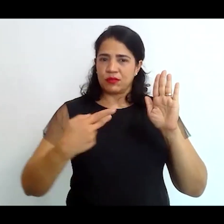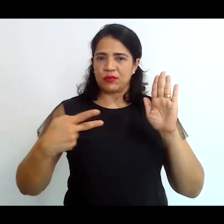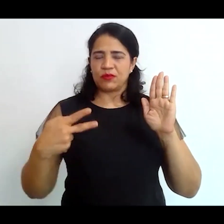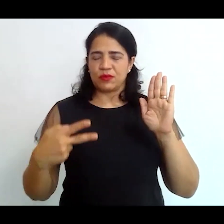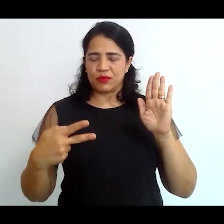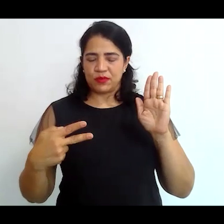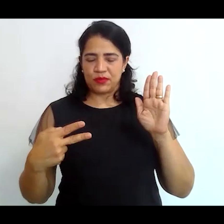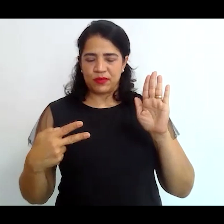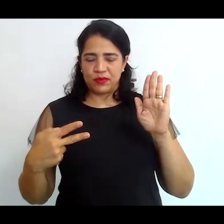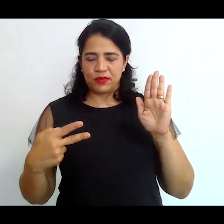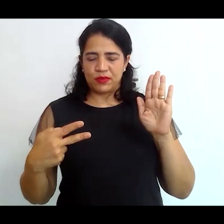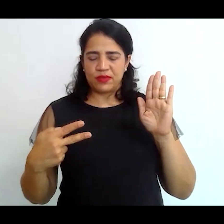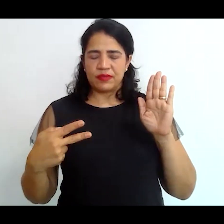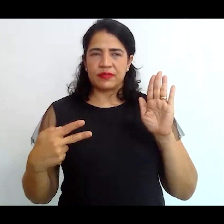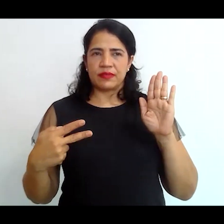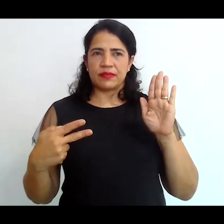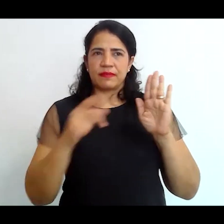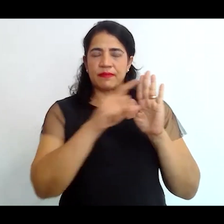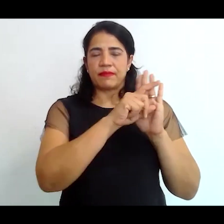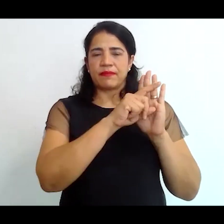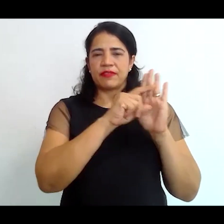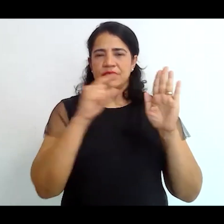Hebreus 12, 5.